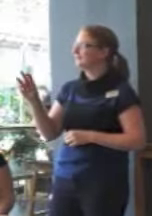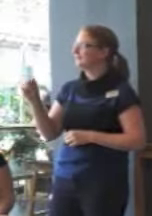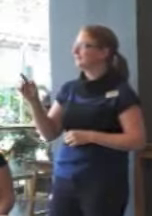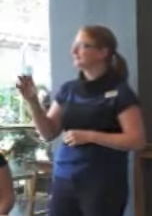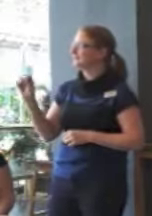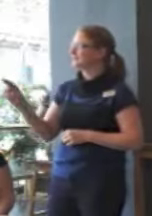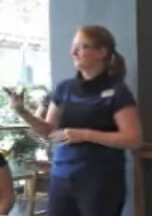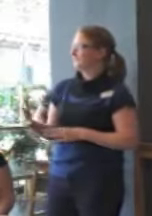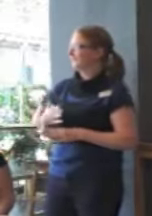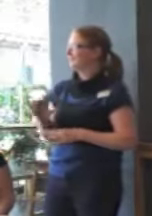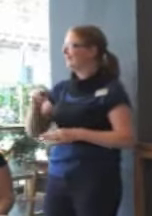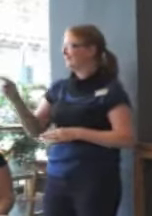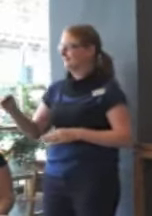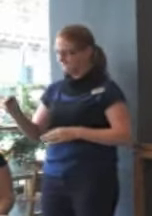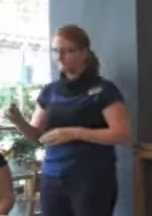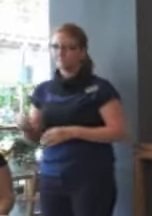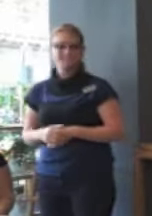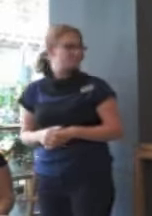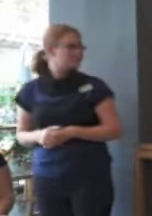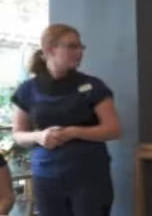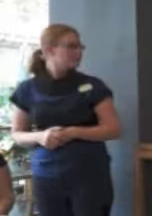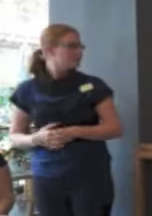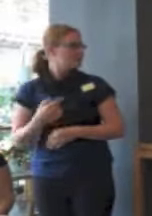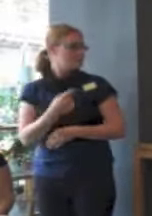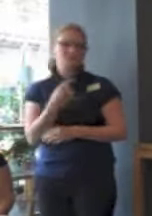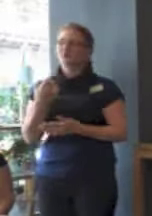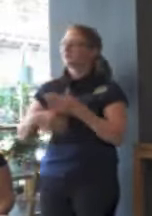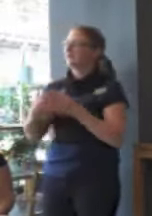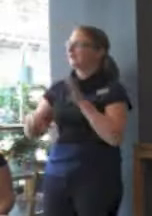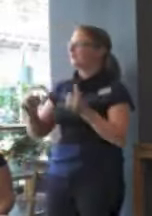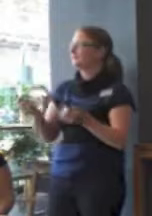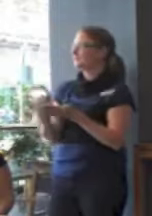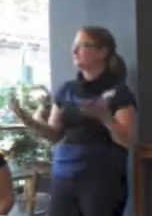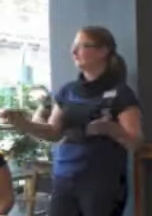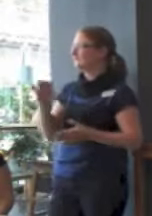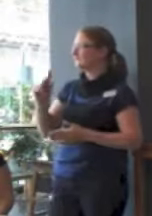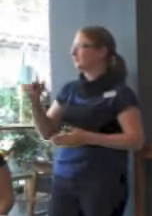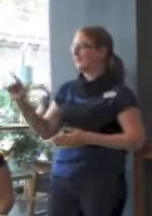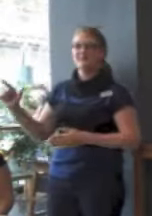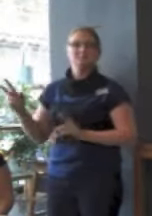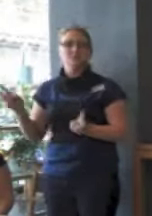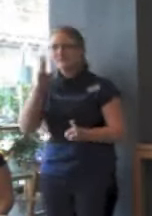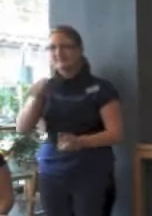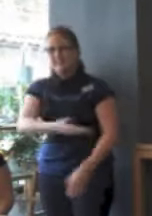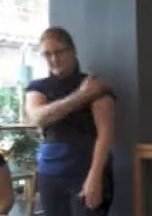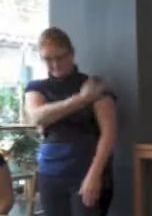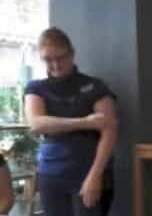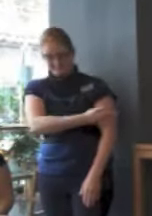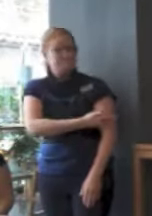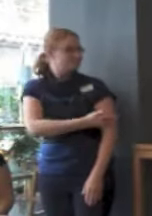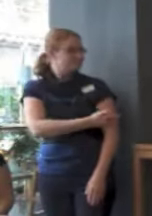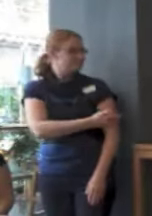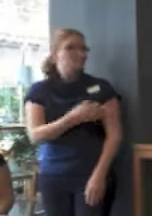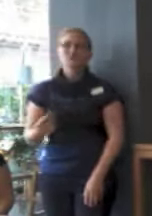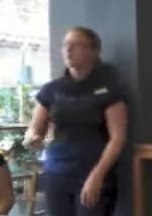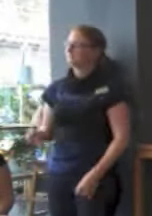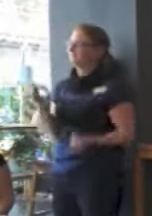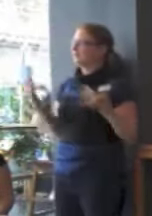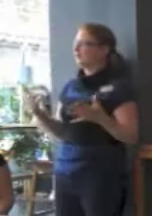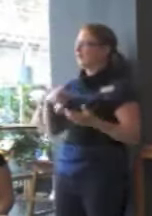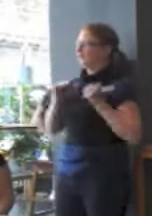Ja, Anna. Du har redan presenterat Sveriges kommun och landsting. Ja. Så ser Sveriges kommun och landsting ut. Ja, uniform på idag.